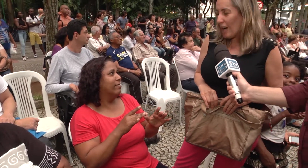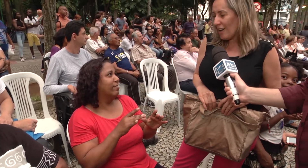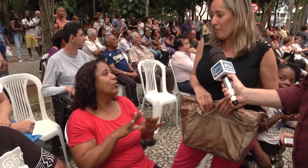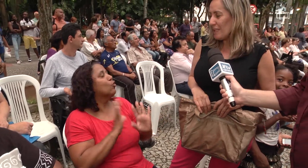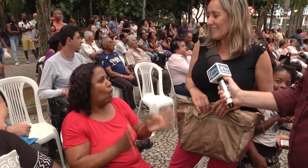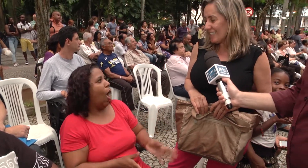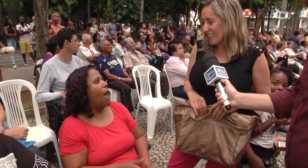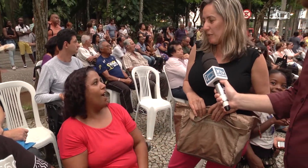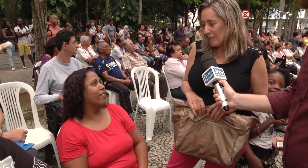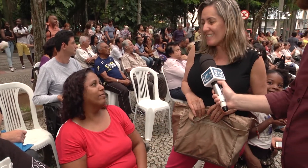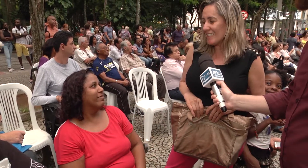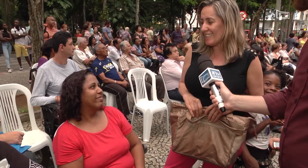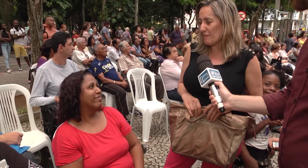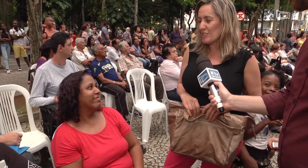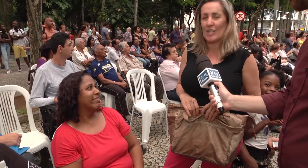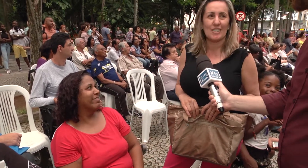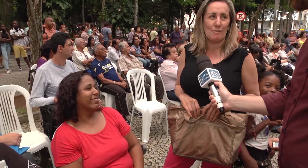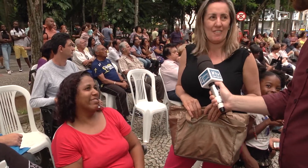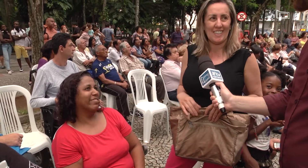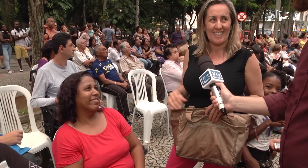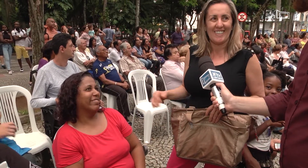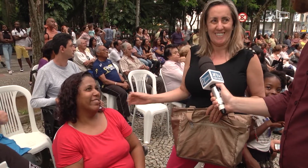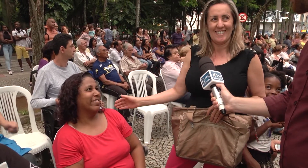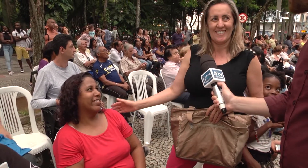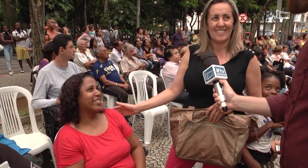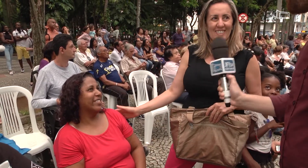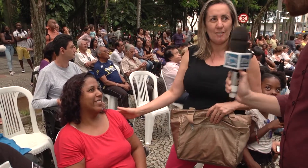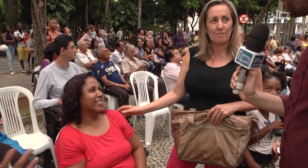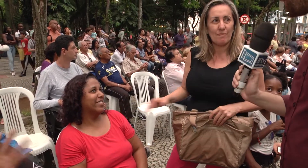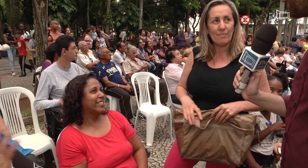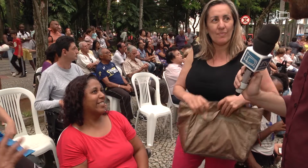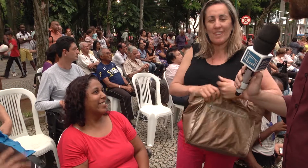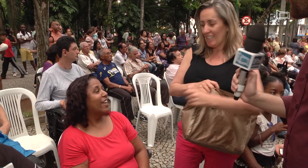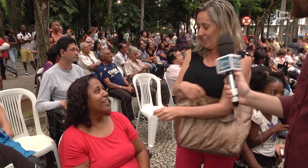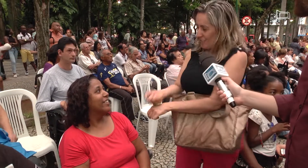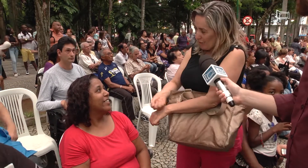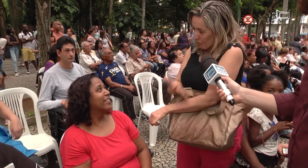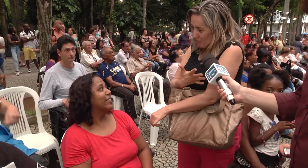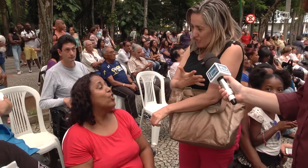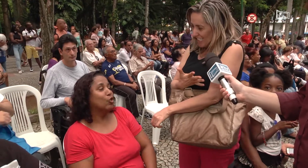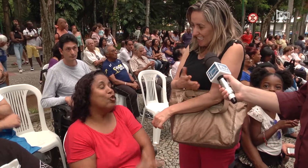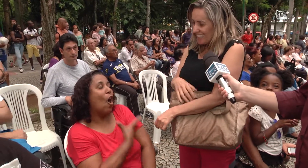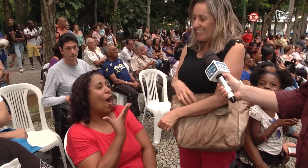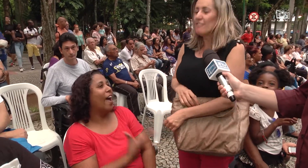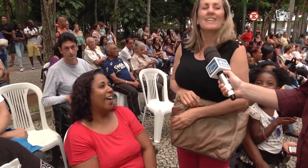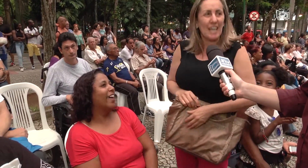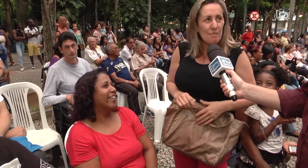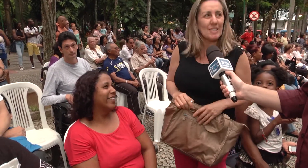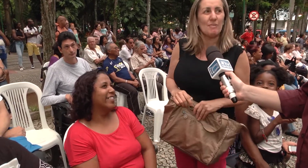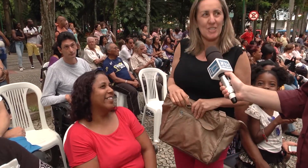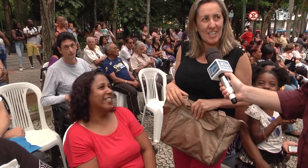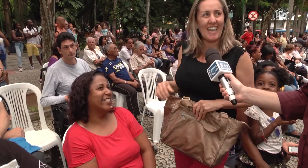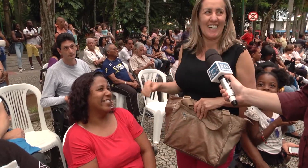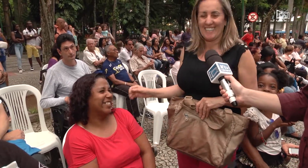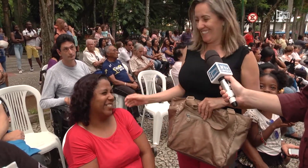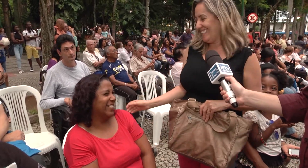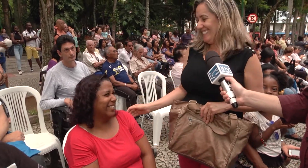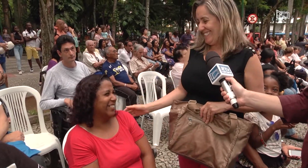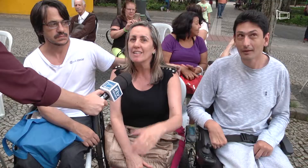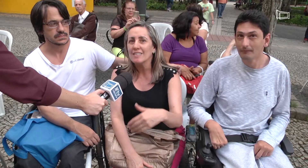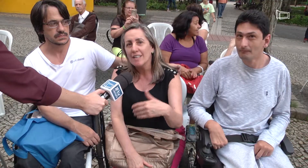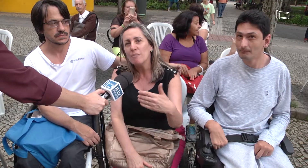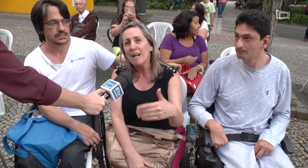igual, parecida, parecida na minha escola também vai ter. Ficou emocionada? Fiquei muito emocionada.